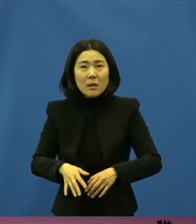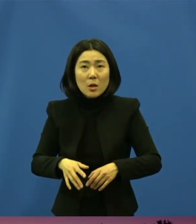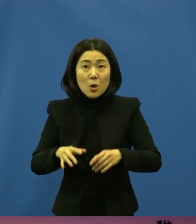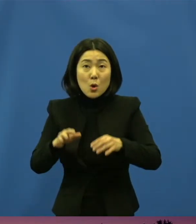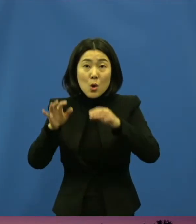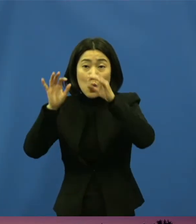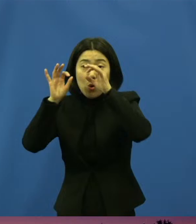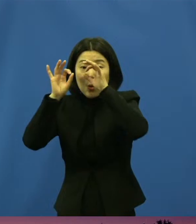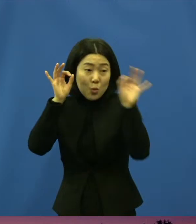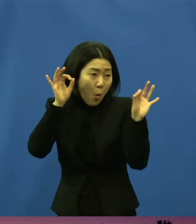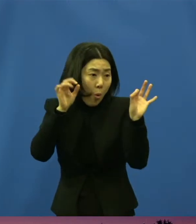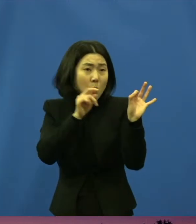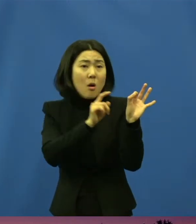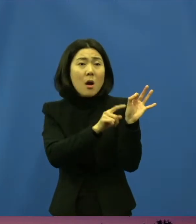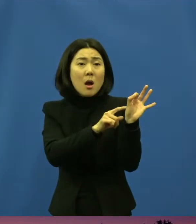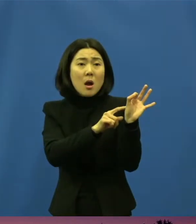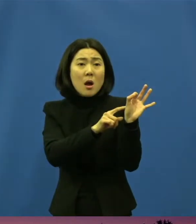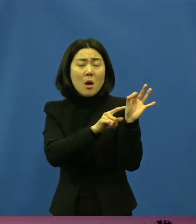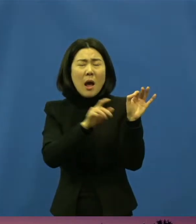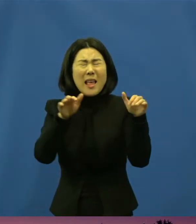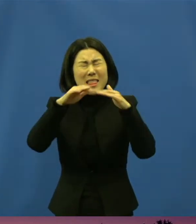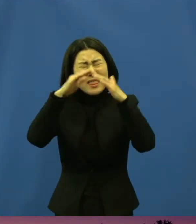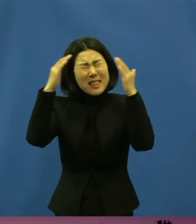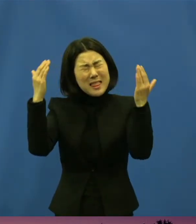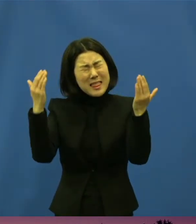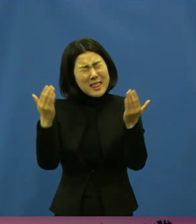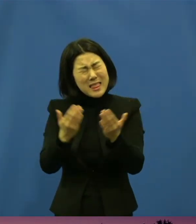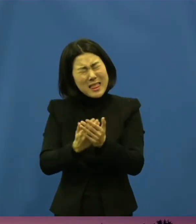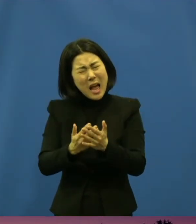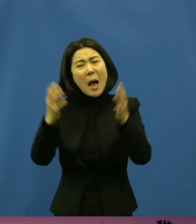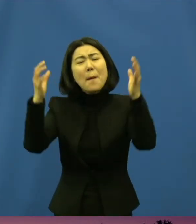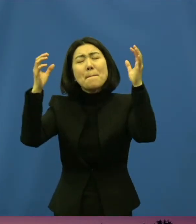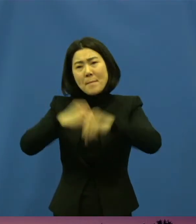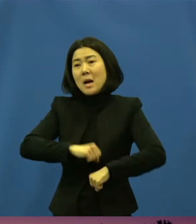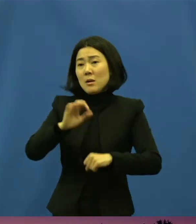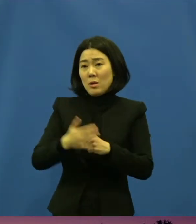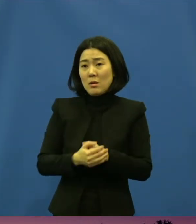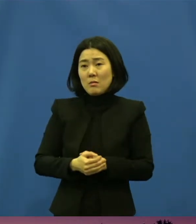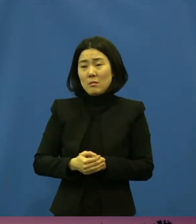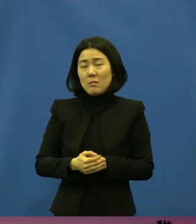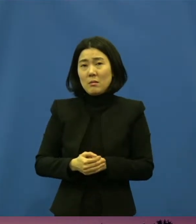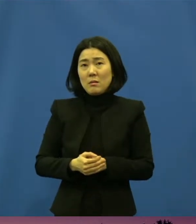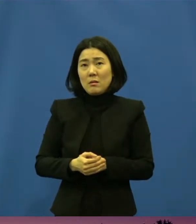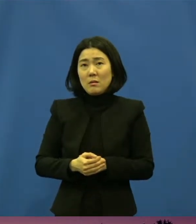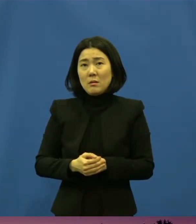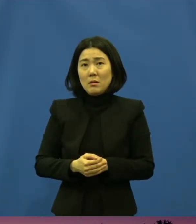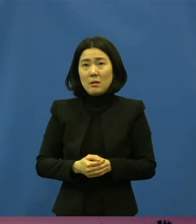한때는 주님을 사랑하고 주님만을 위해 살겠다고 한 사람이 어느 날 악마의